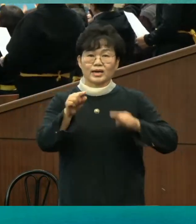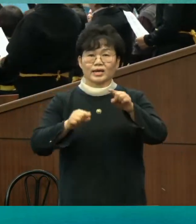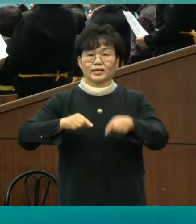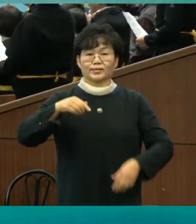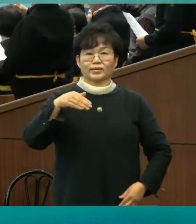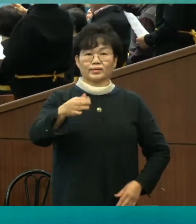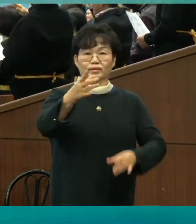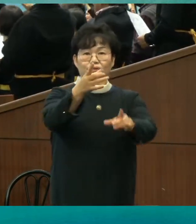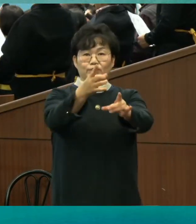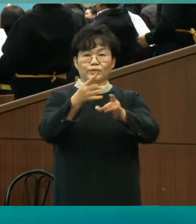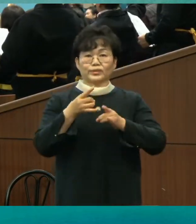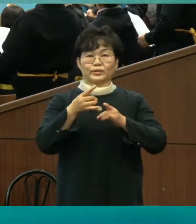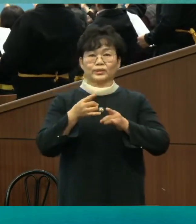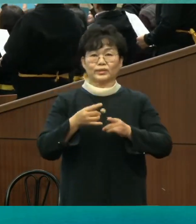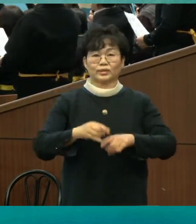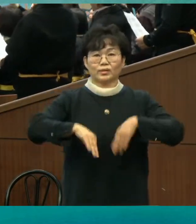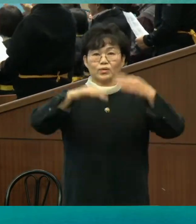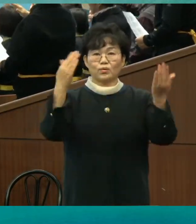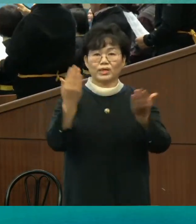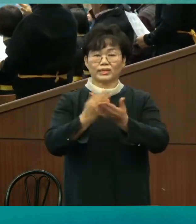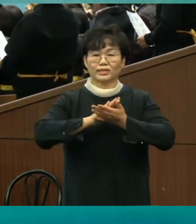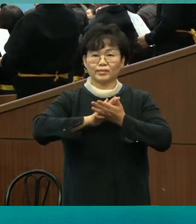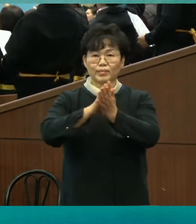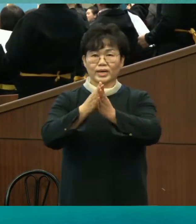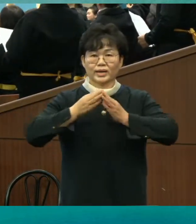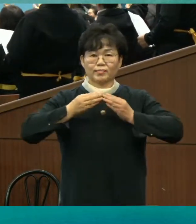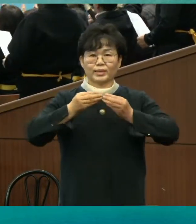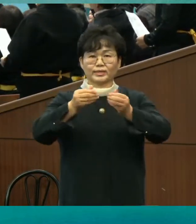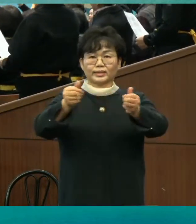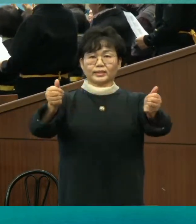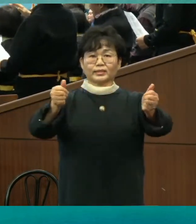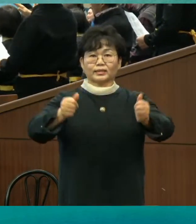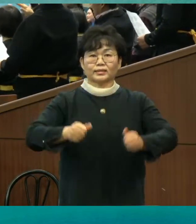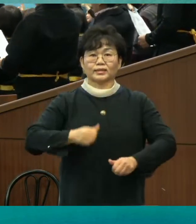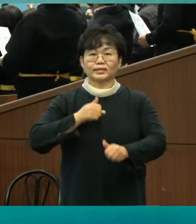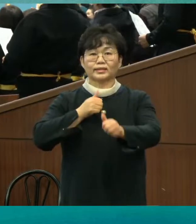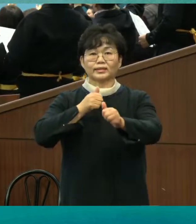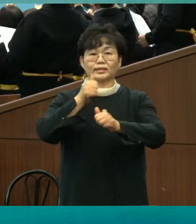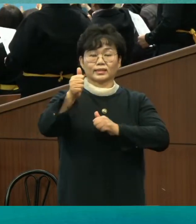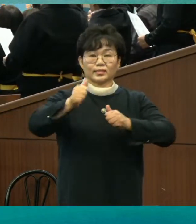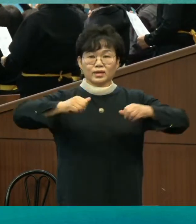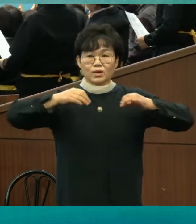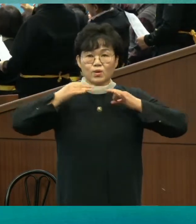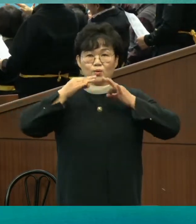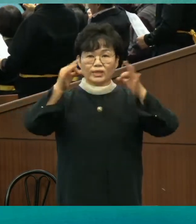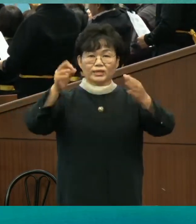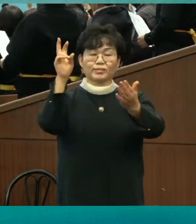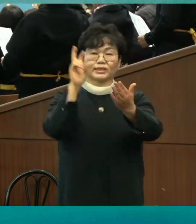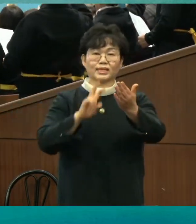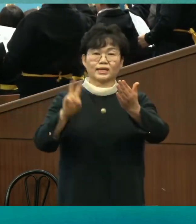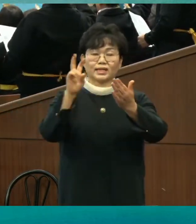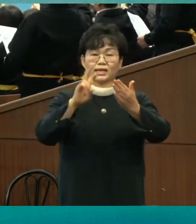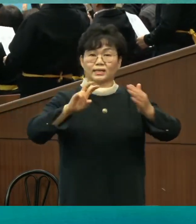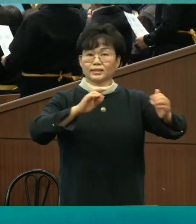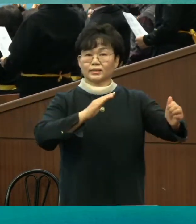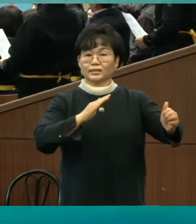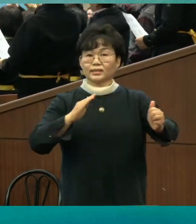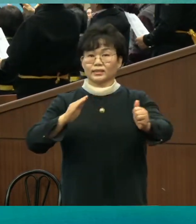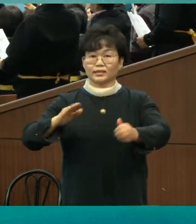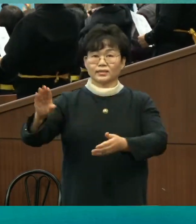나아가 원수를 완전히 밟아 이겨 승리를 외치며